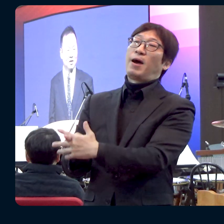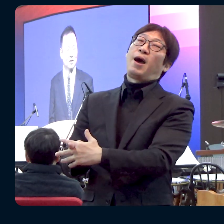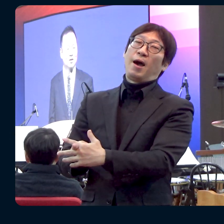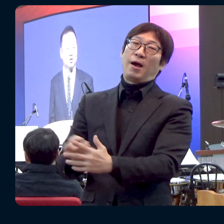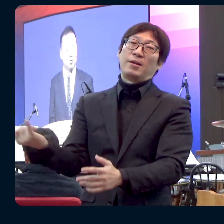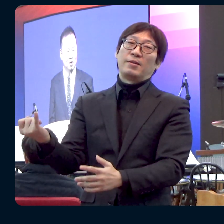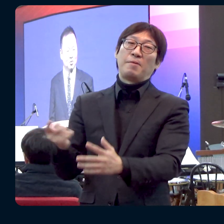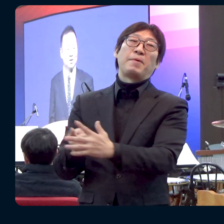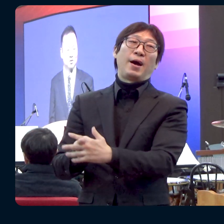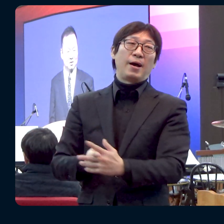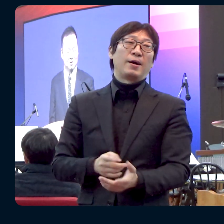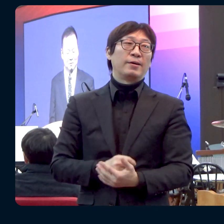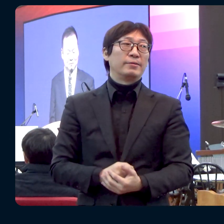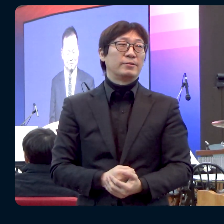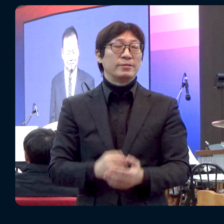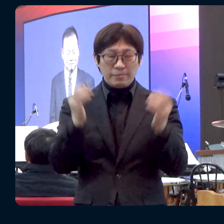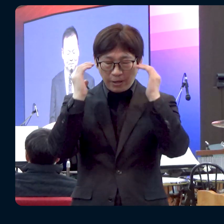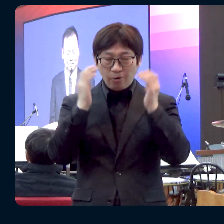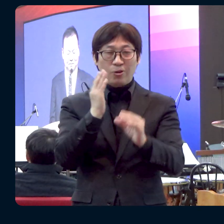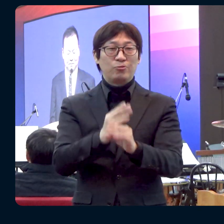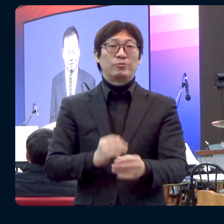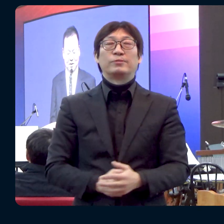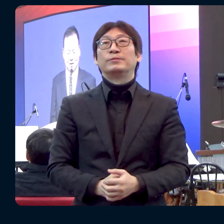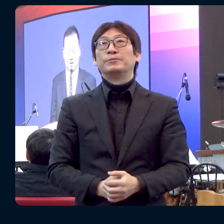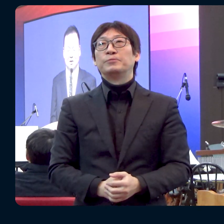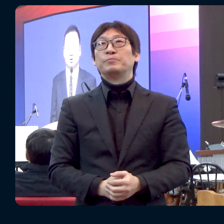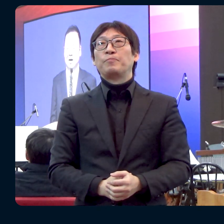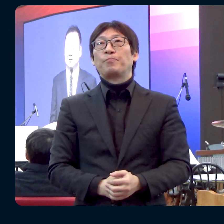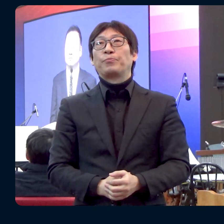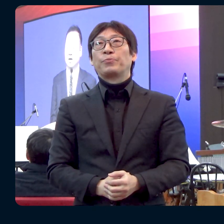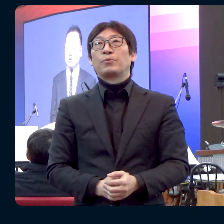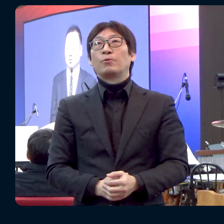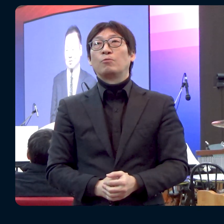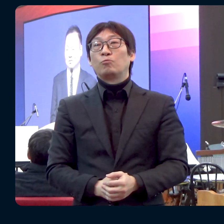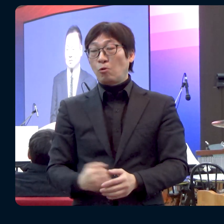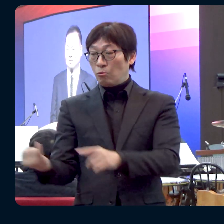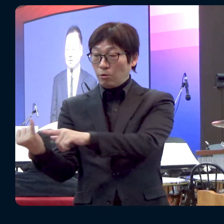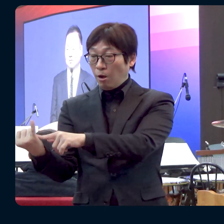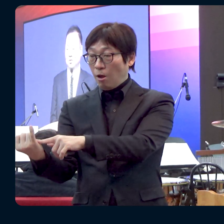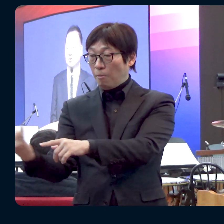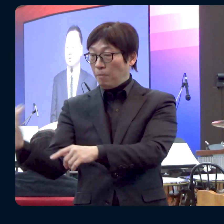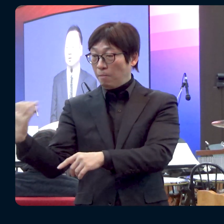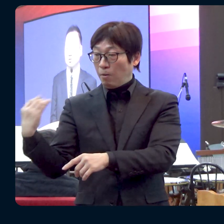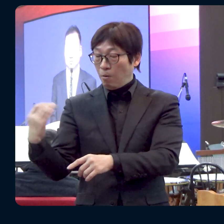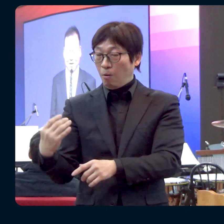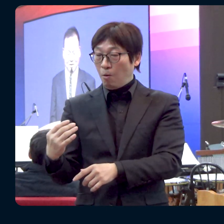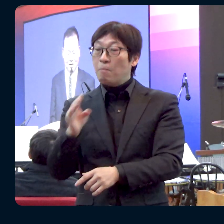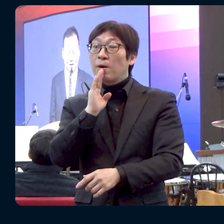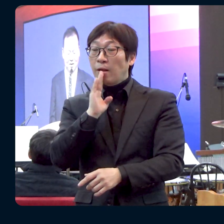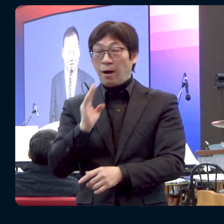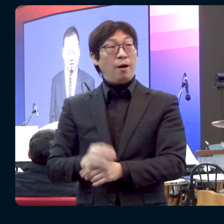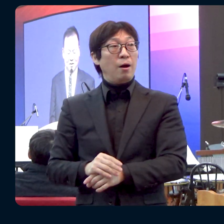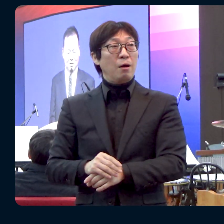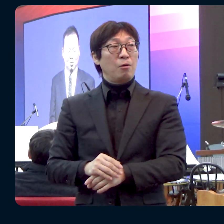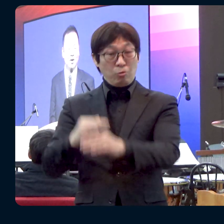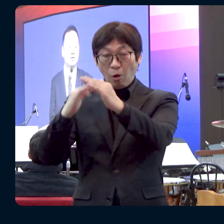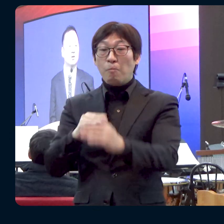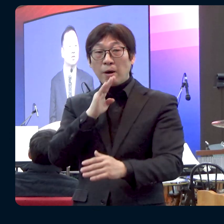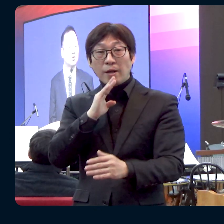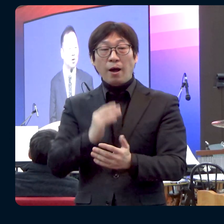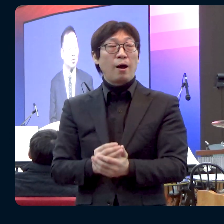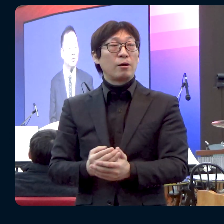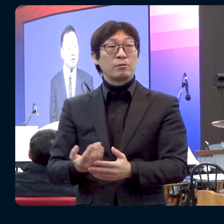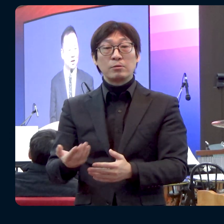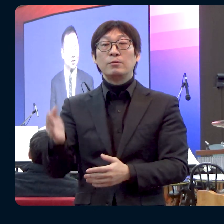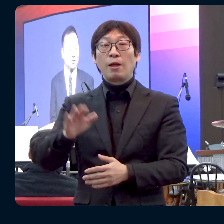알았기 때문에 괴로워한 것이죠. 그래도 맞는 말이고 편들어주는 말인데